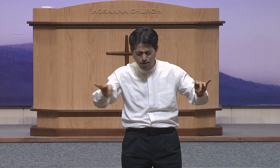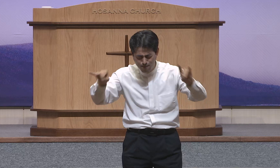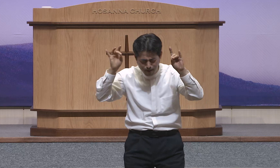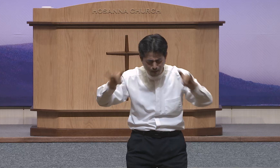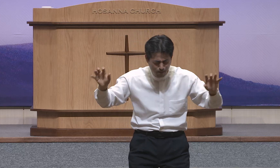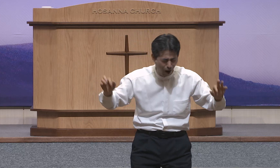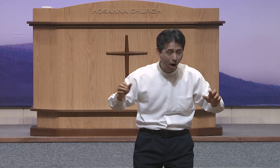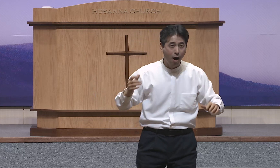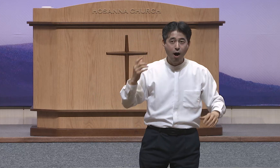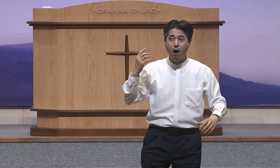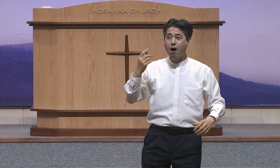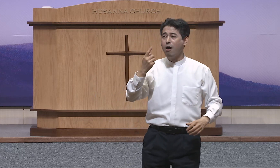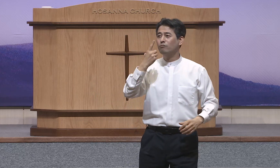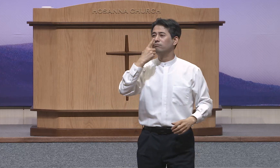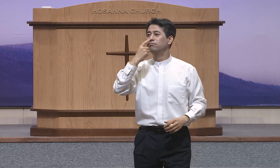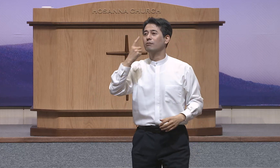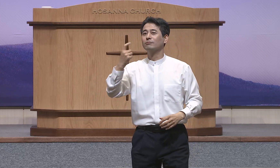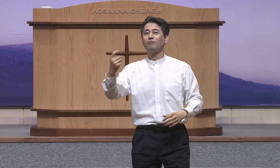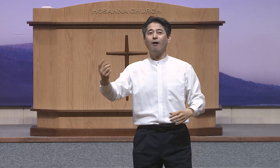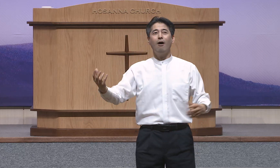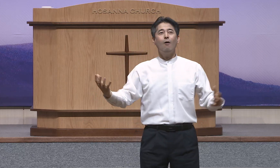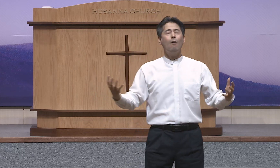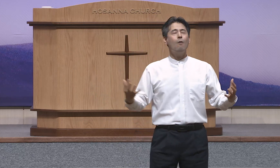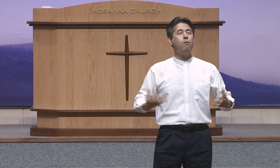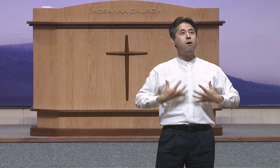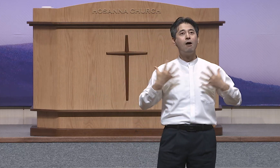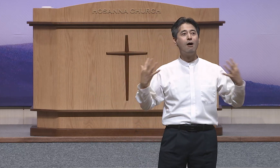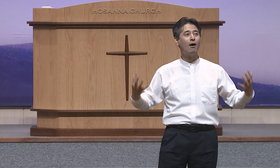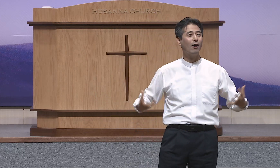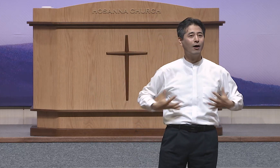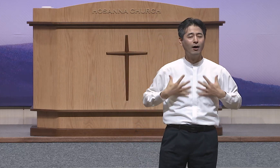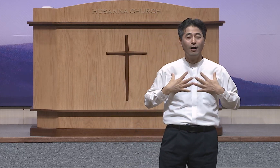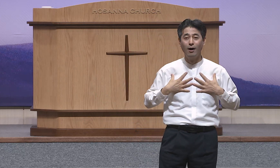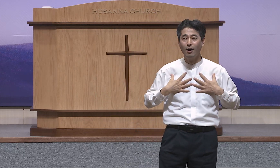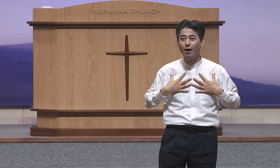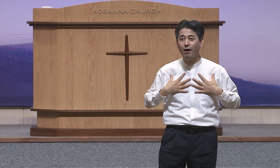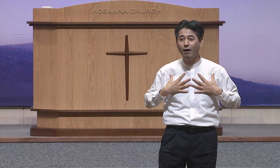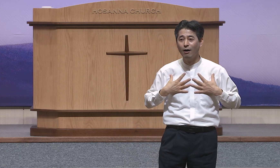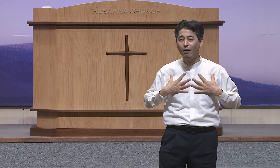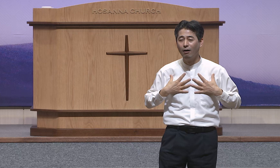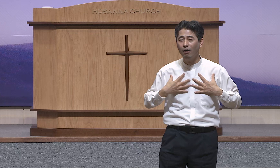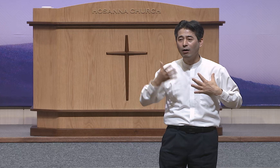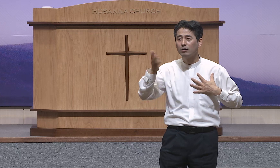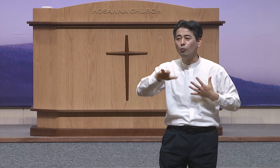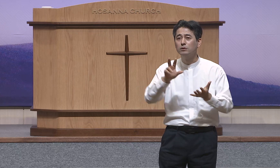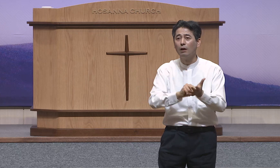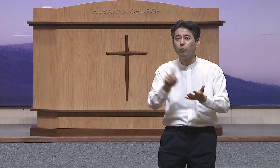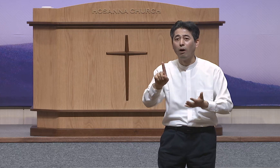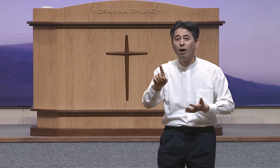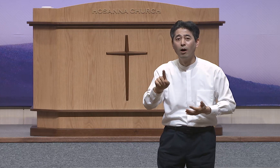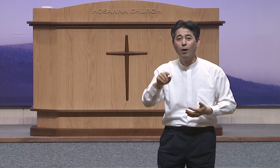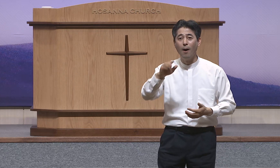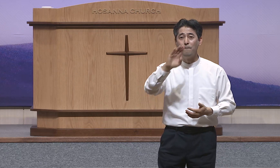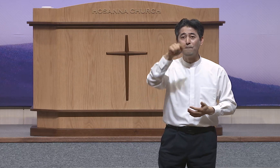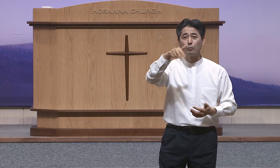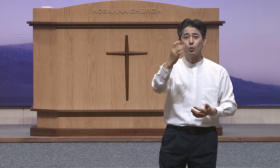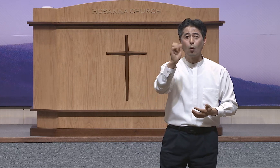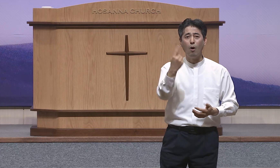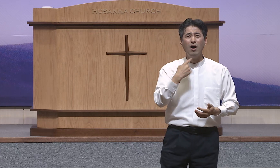위엄 있고 너무나도 멋있고 정말 감동으로 저에게 다가옵니다. 그런데